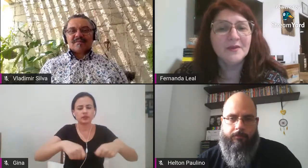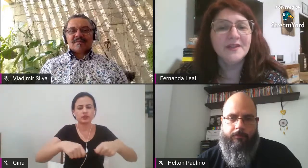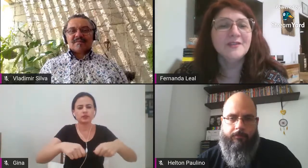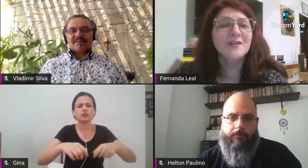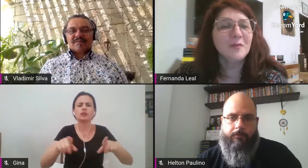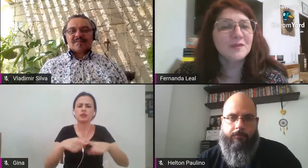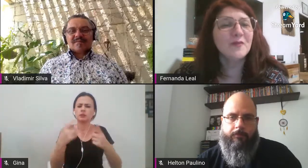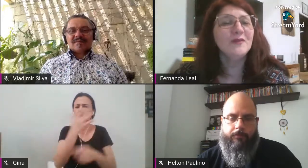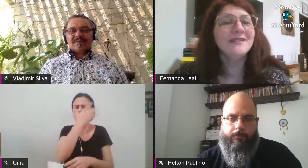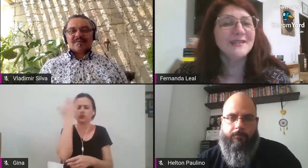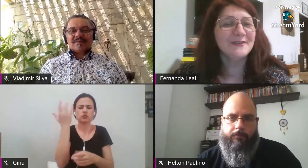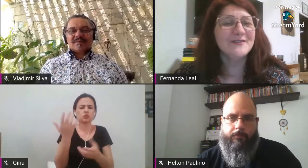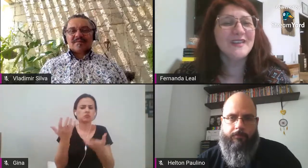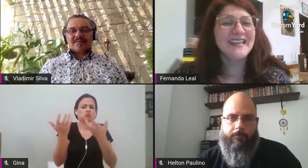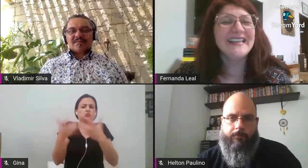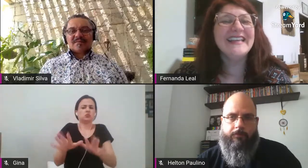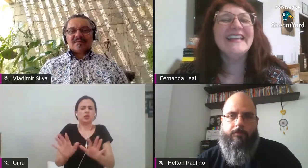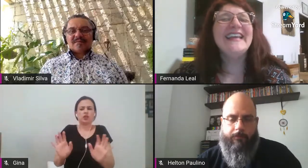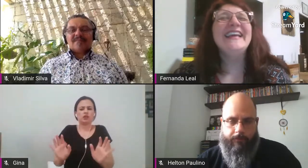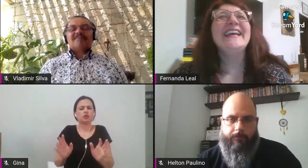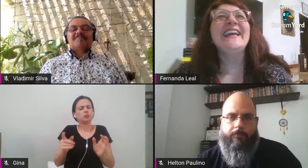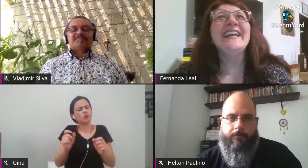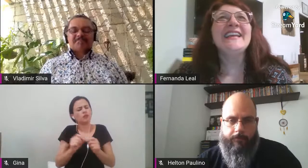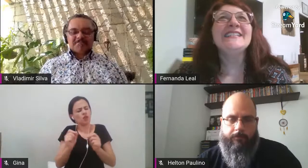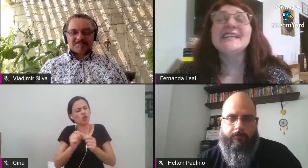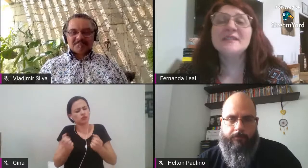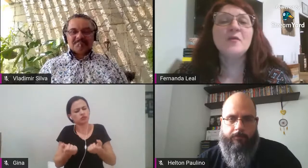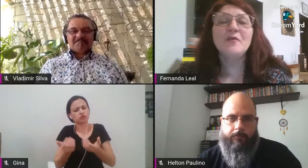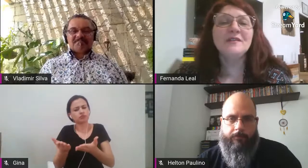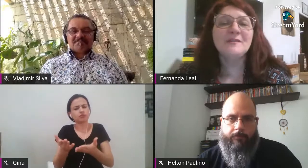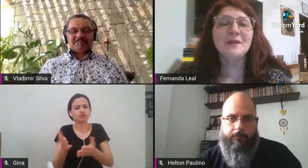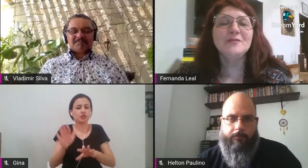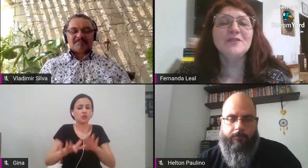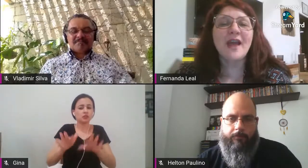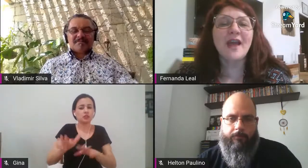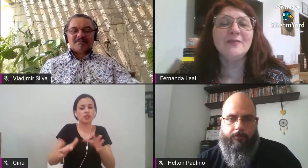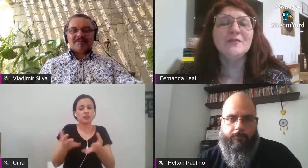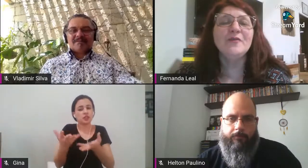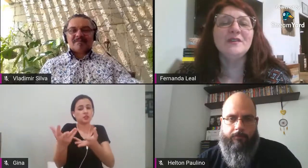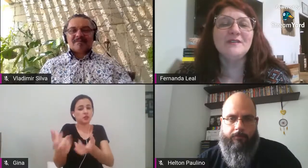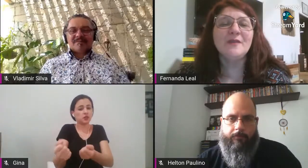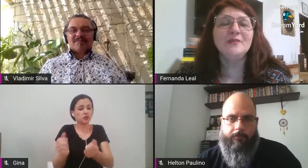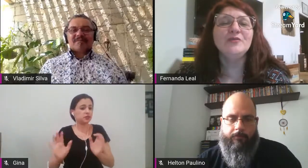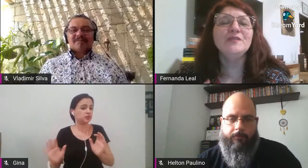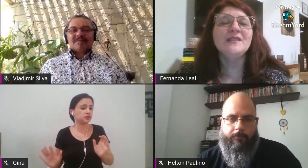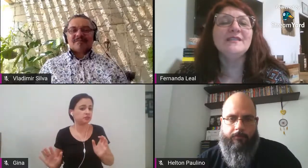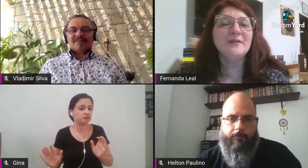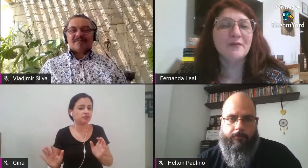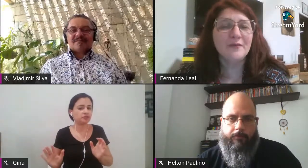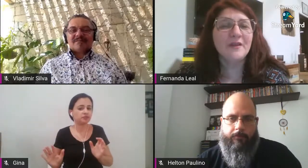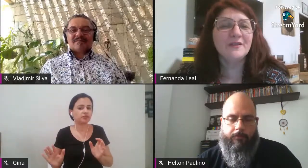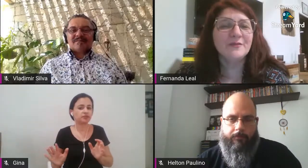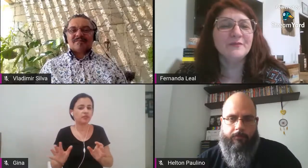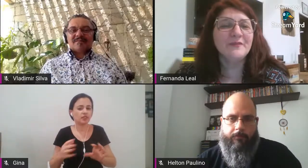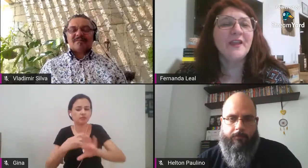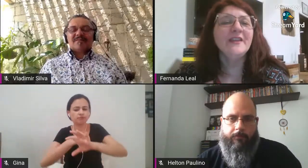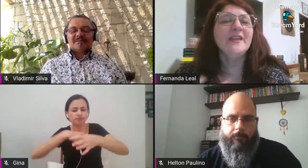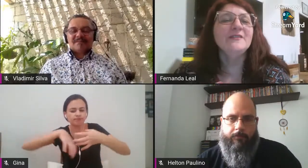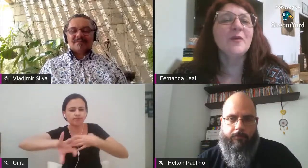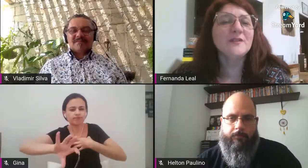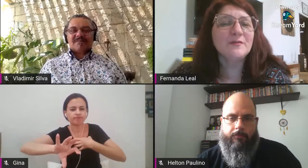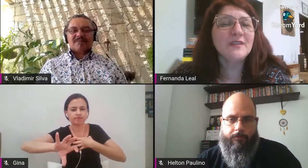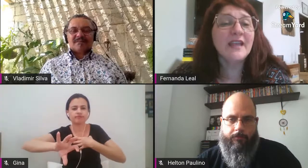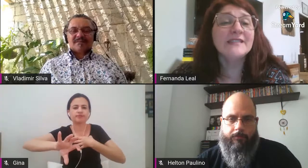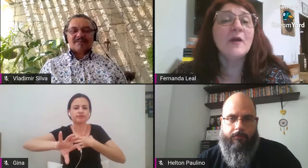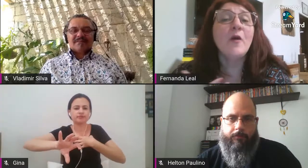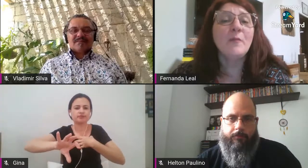queiram, que a gente possa convencê-los, né? Sem ser um convencimento chato, mas o convencimento do sensível mesmo, né? De que